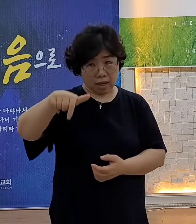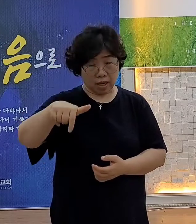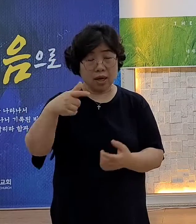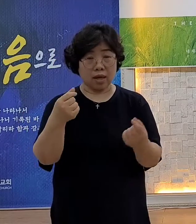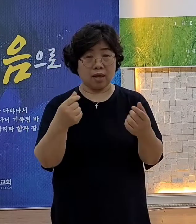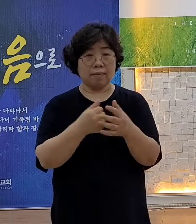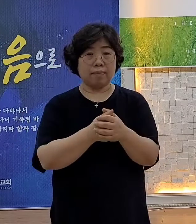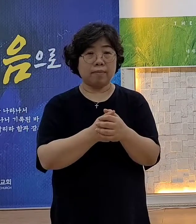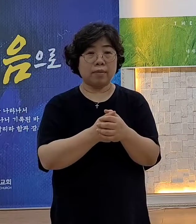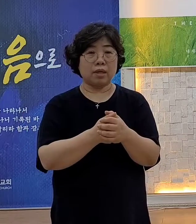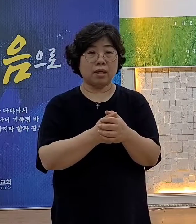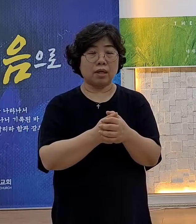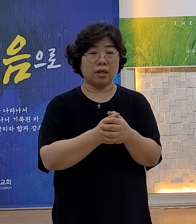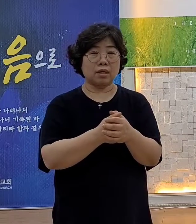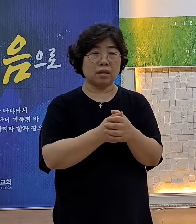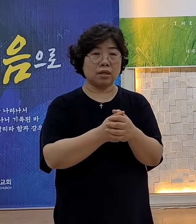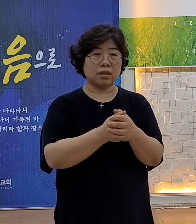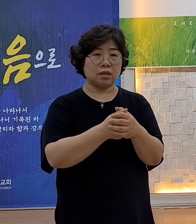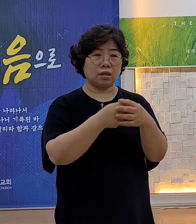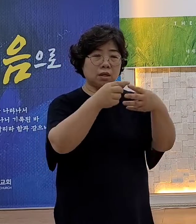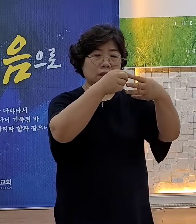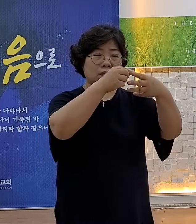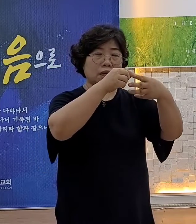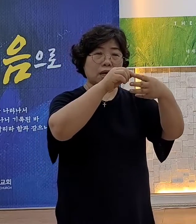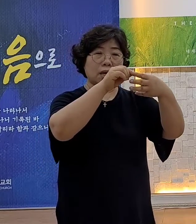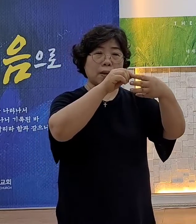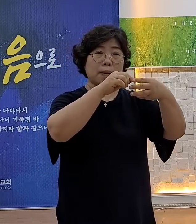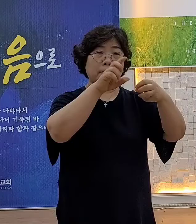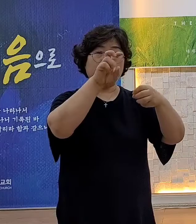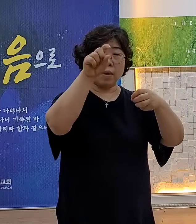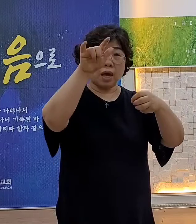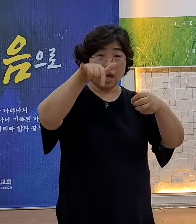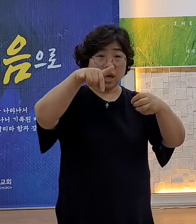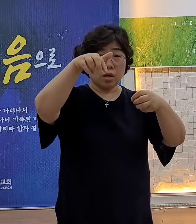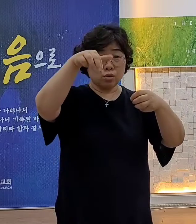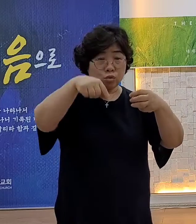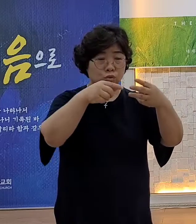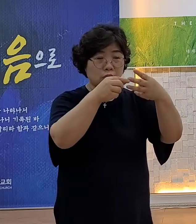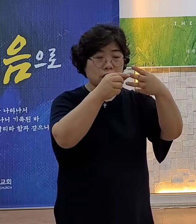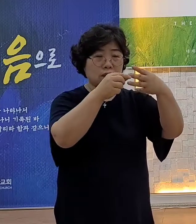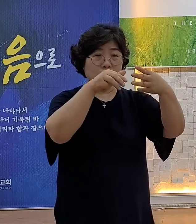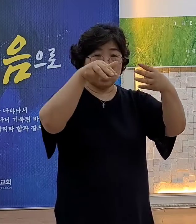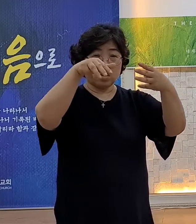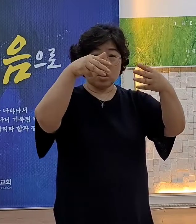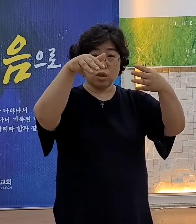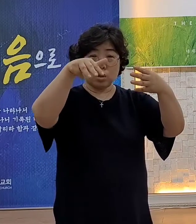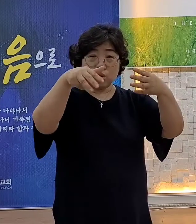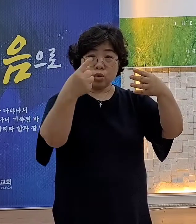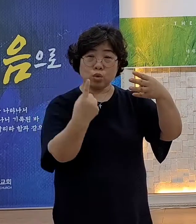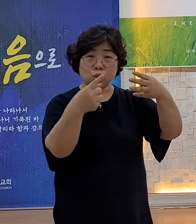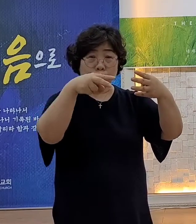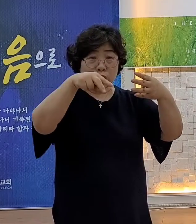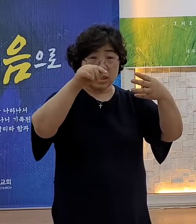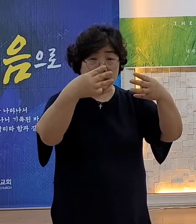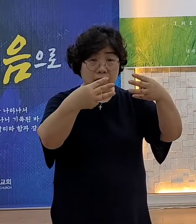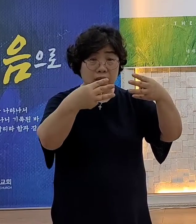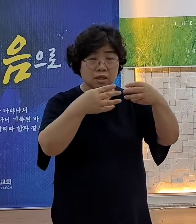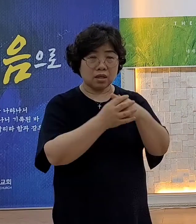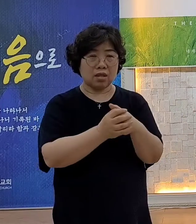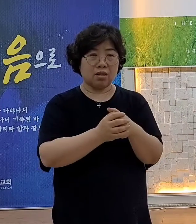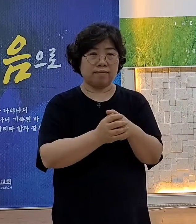있습니다. 초실절이라 합니다. 이것도 다 한자인데 여러분 성경은요 한자를 잘